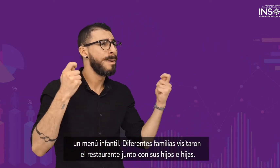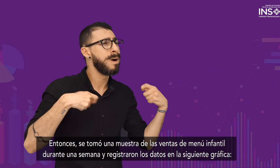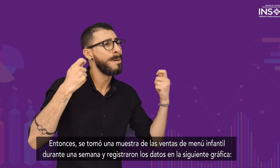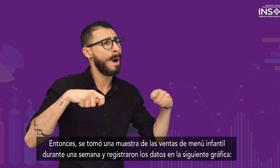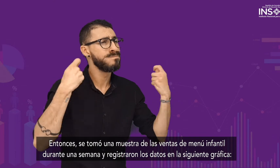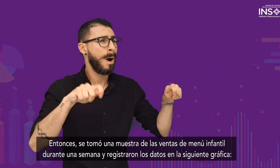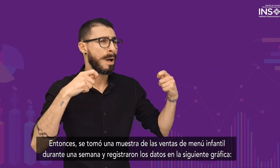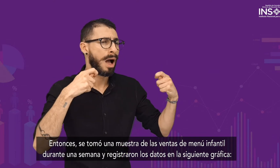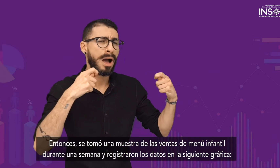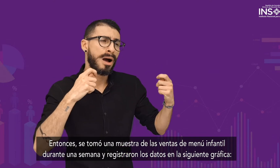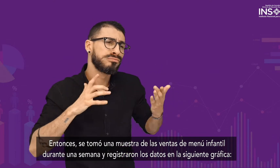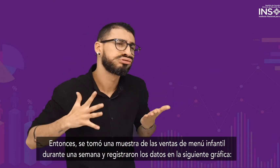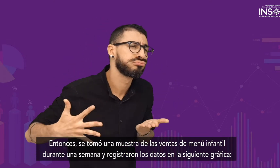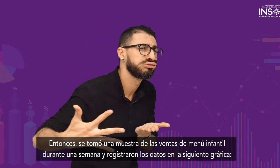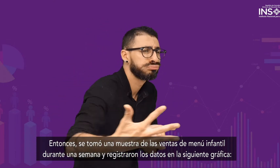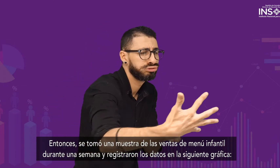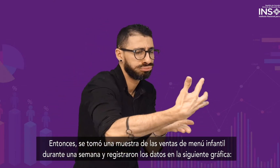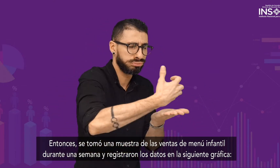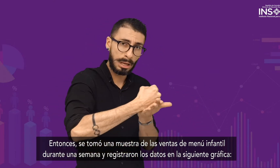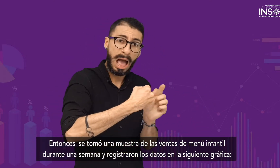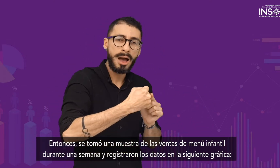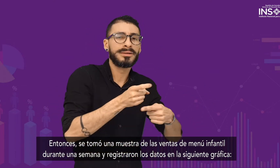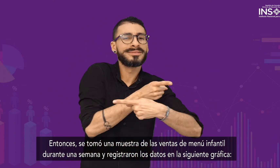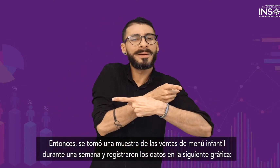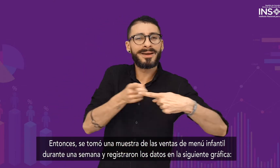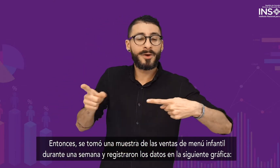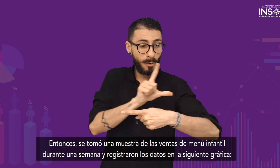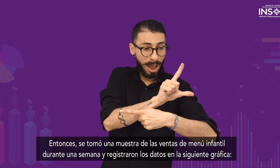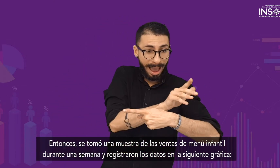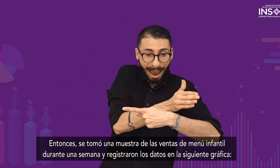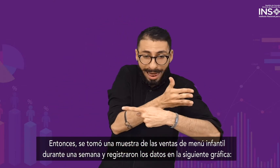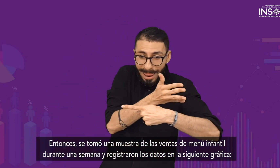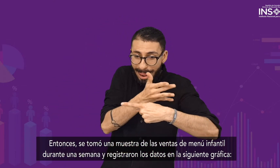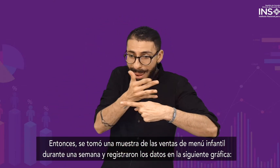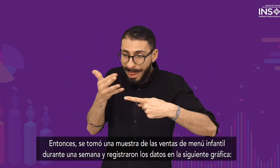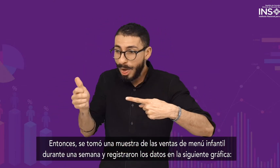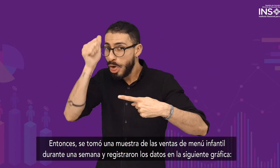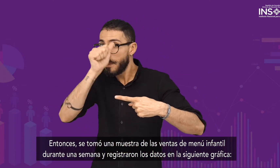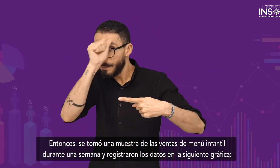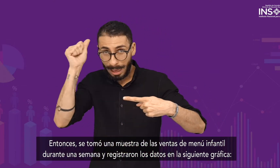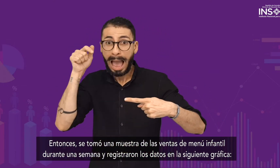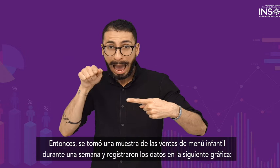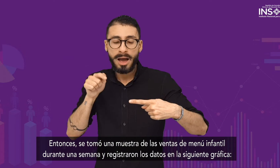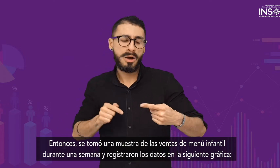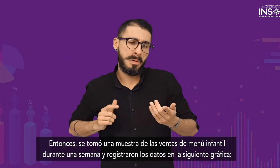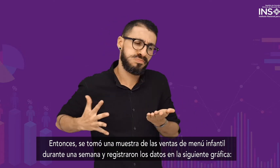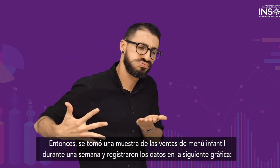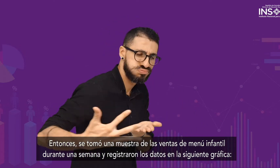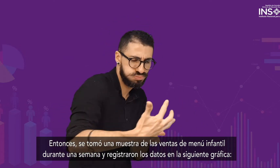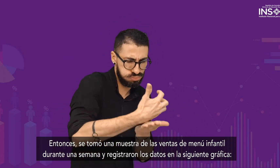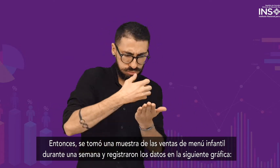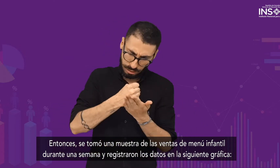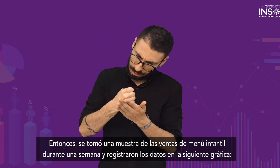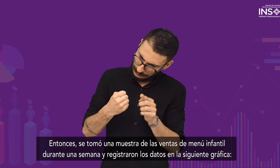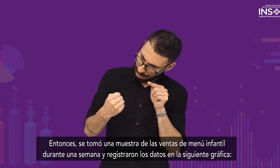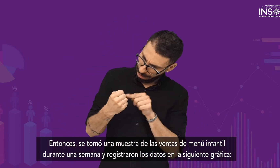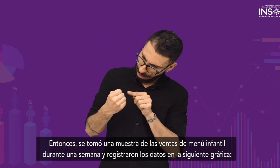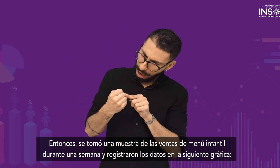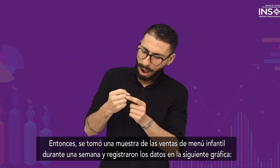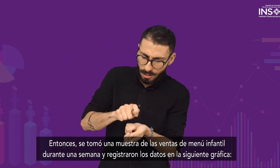Entonces, se tomó una muestra de las ventas de menú infantil durante una semana y se registraron los datos en la